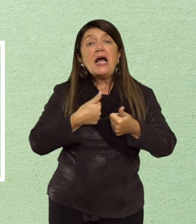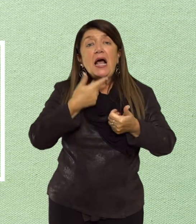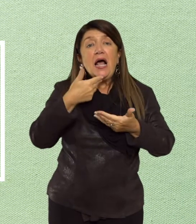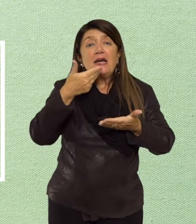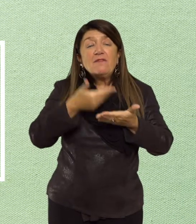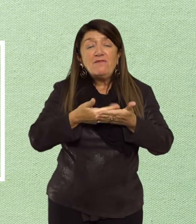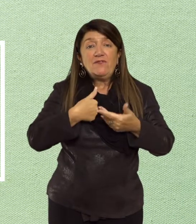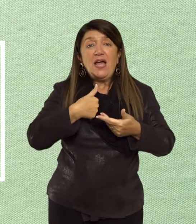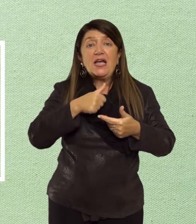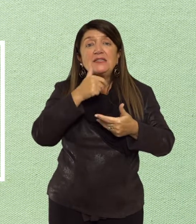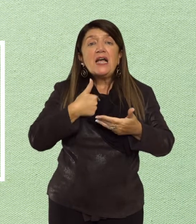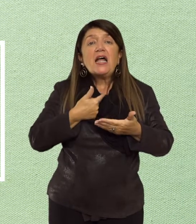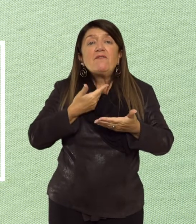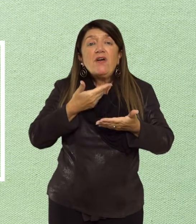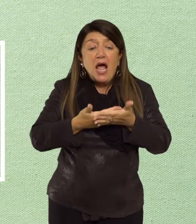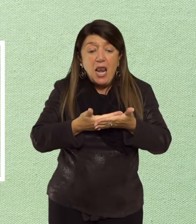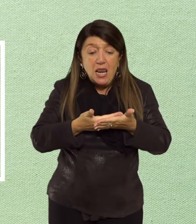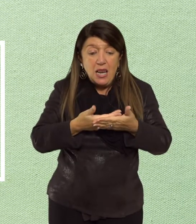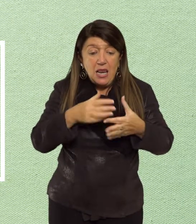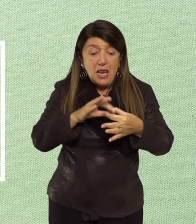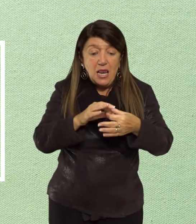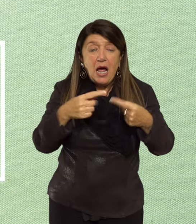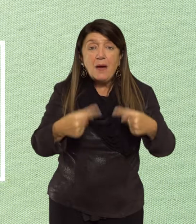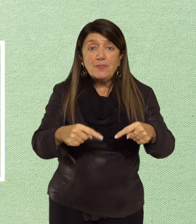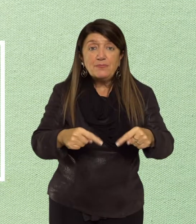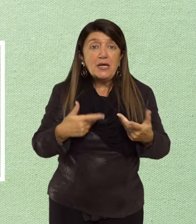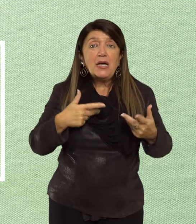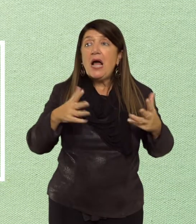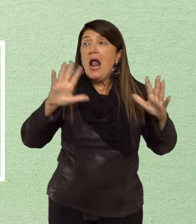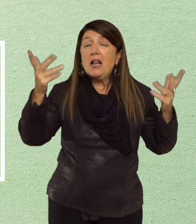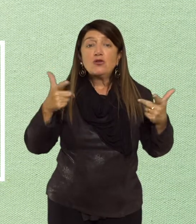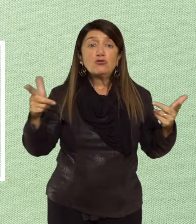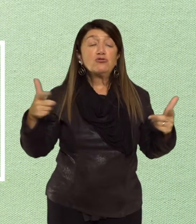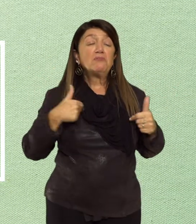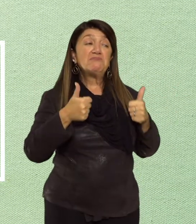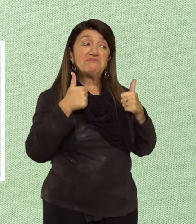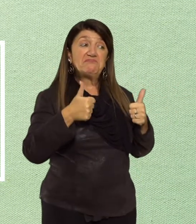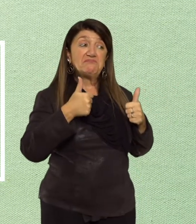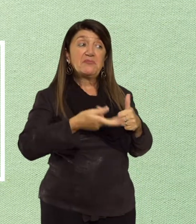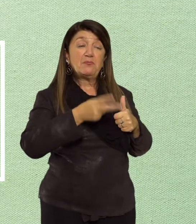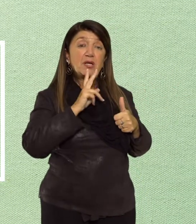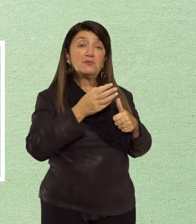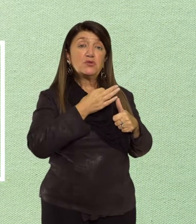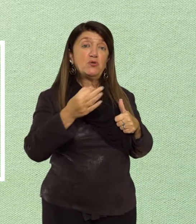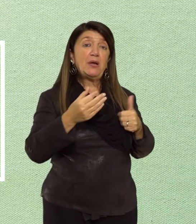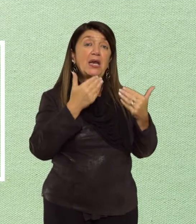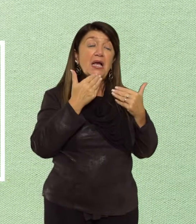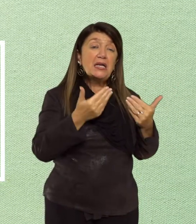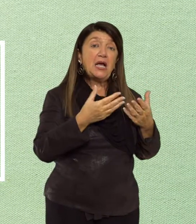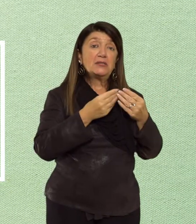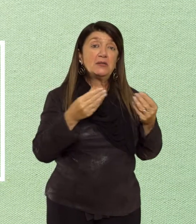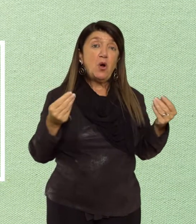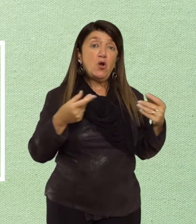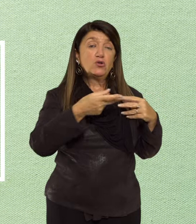No, mi sembra una spiegazione, ottima spiegazione, mi hai risposto molto bene a questa domanda. Grazie, era proprio quello